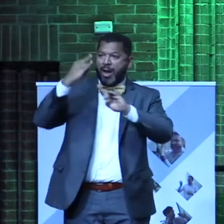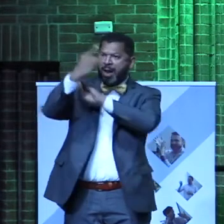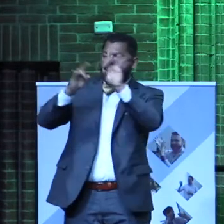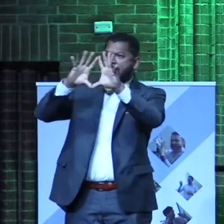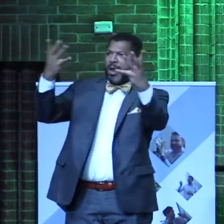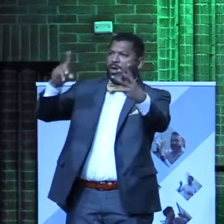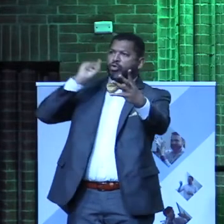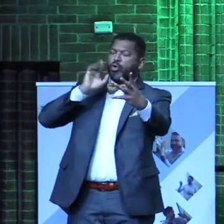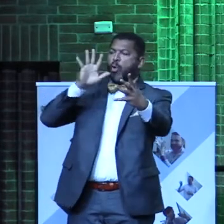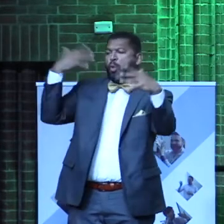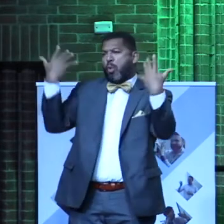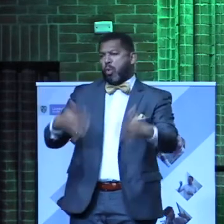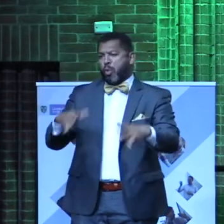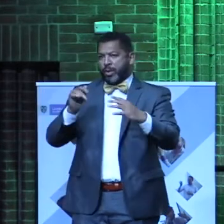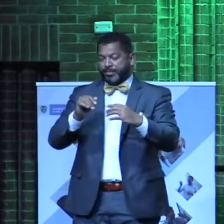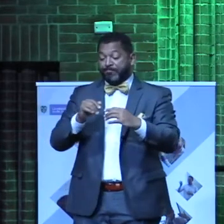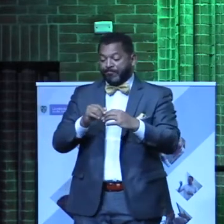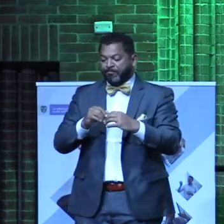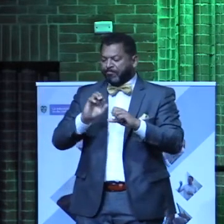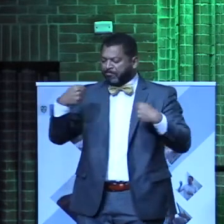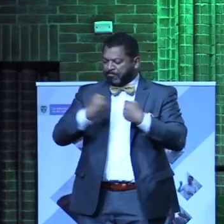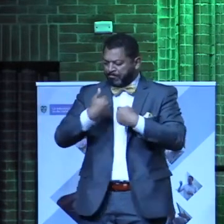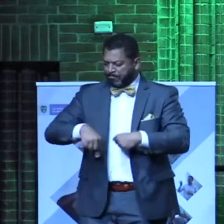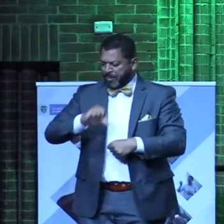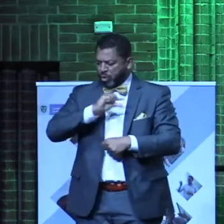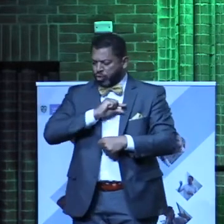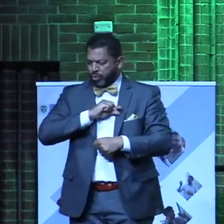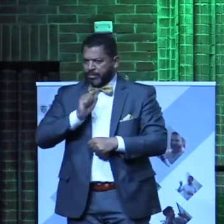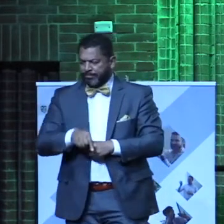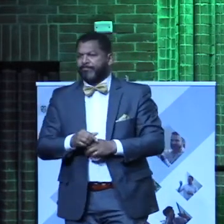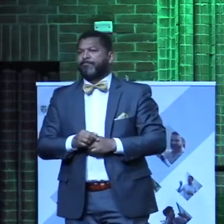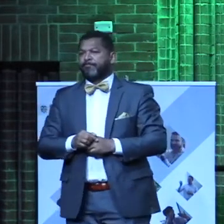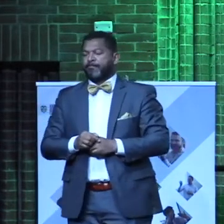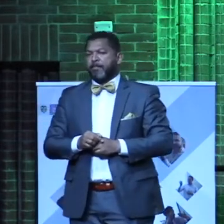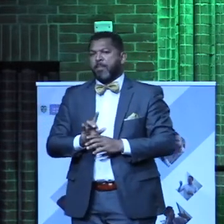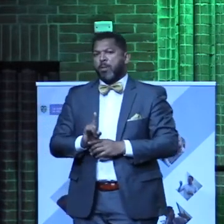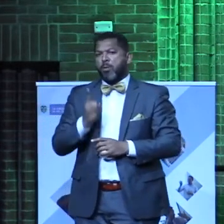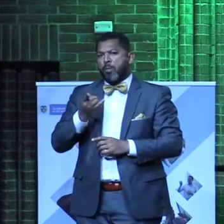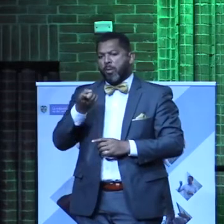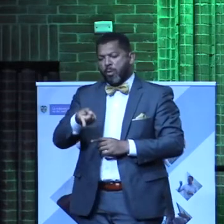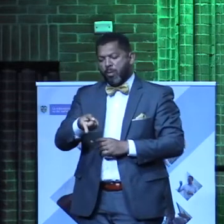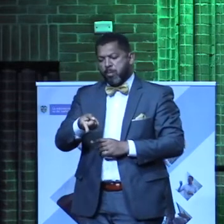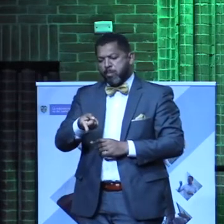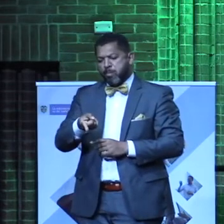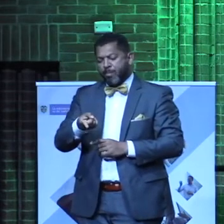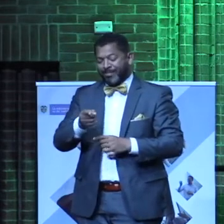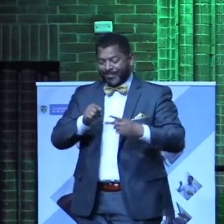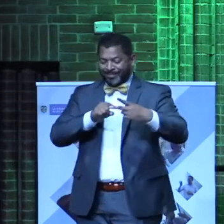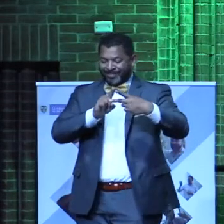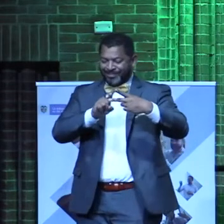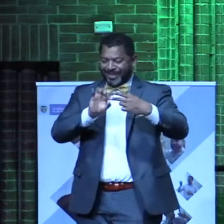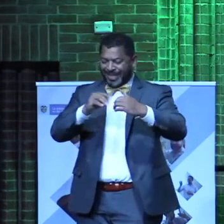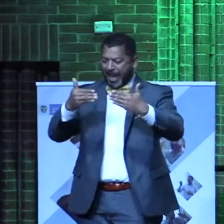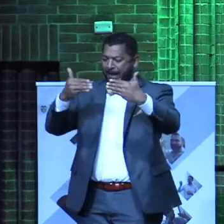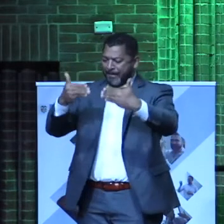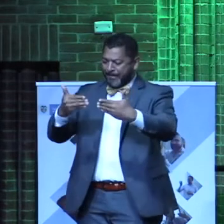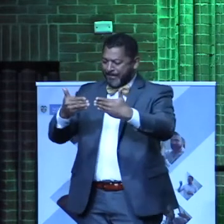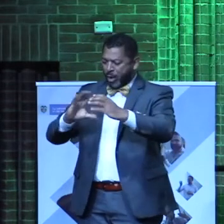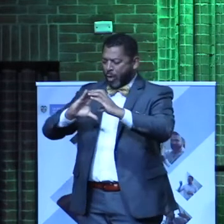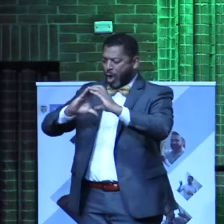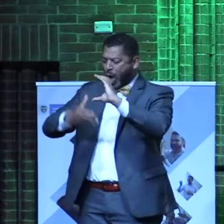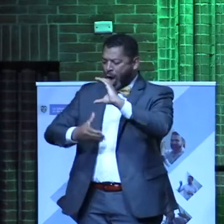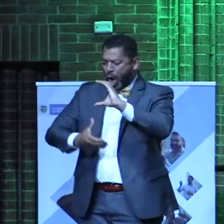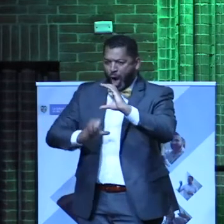INSOR fundamentalmente y en un primer momento como pensando en derribar el segundo componente, las barreras comunicativas,